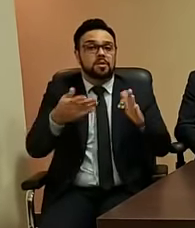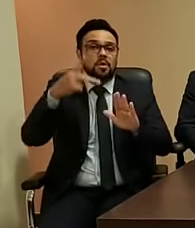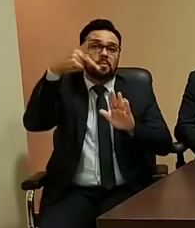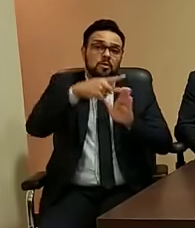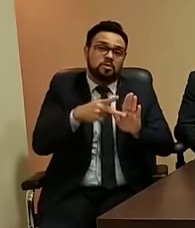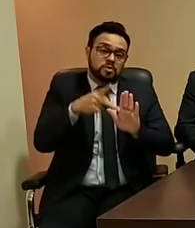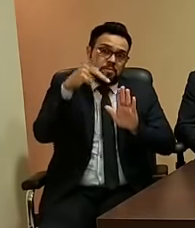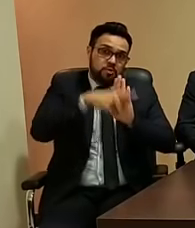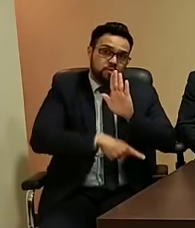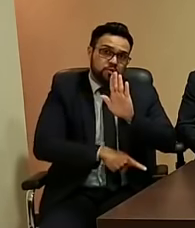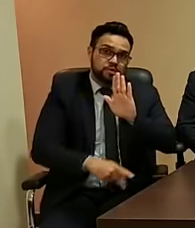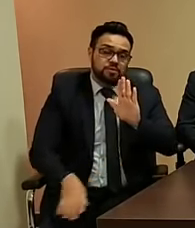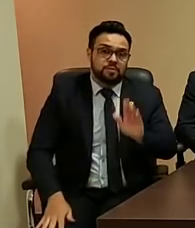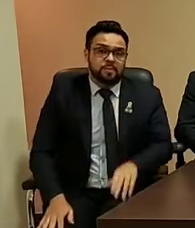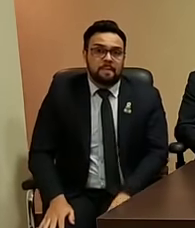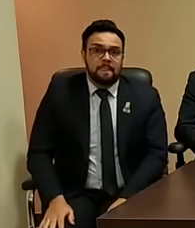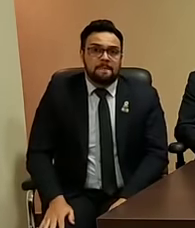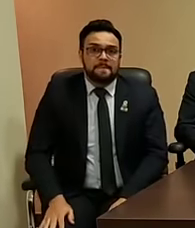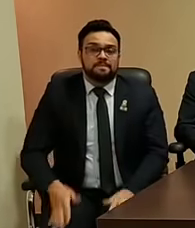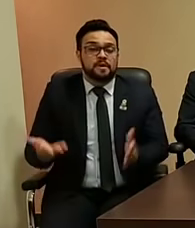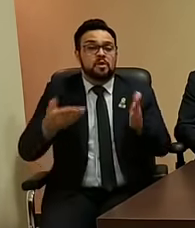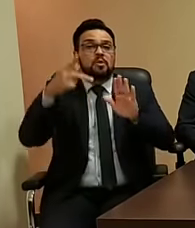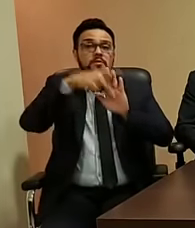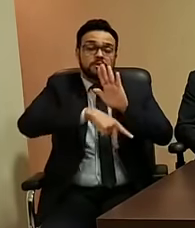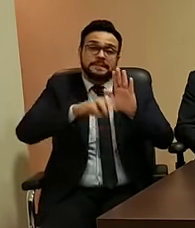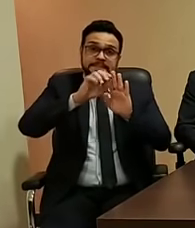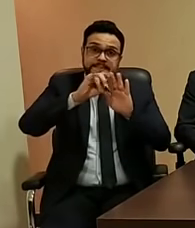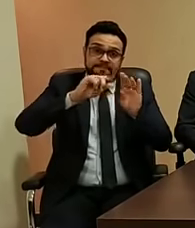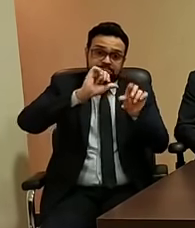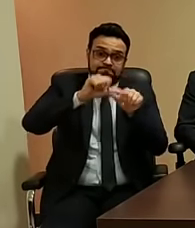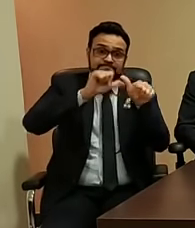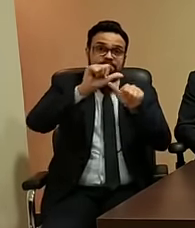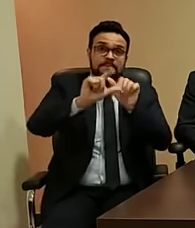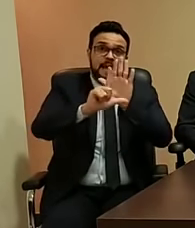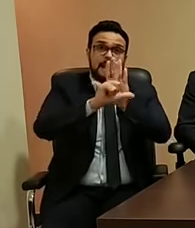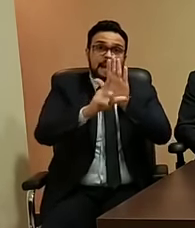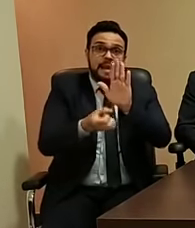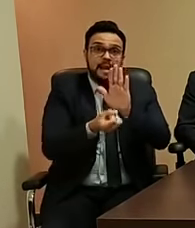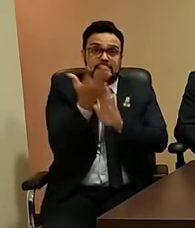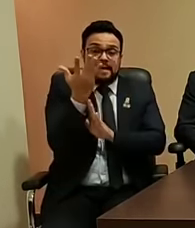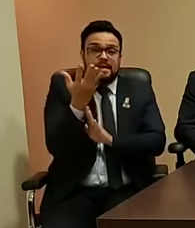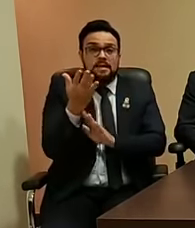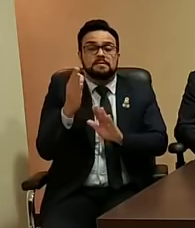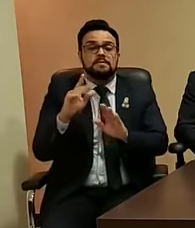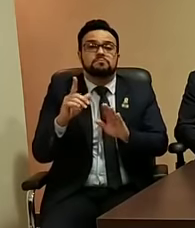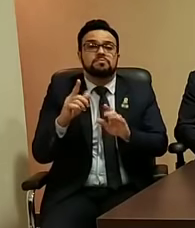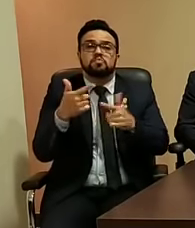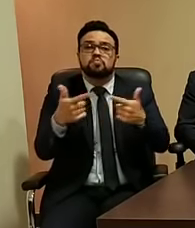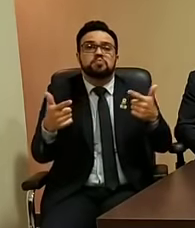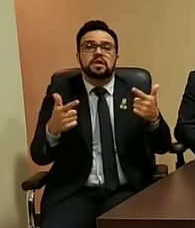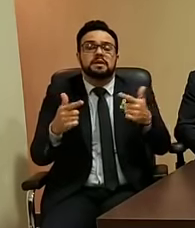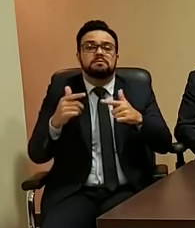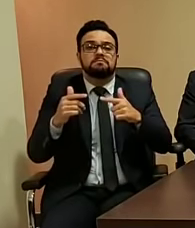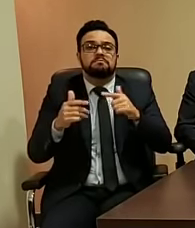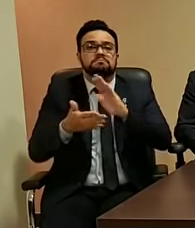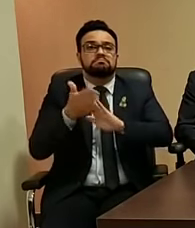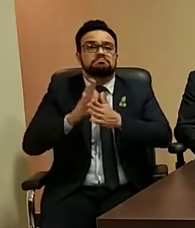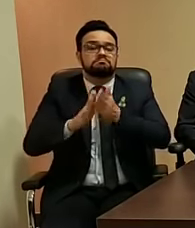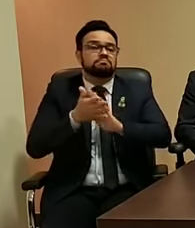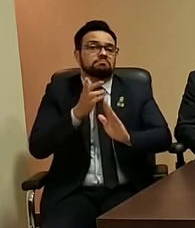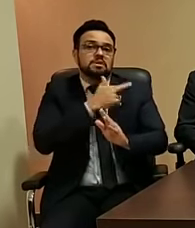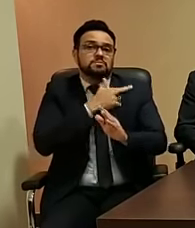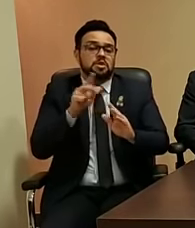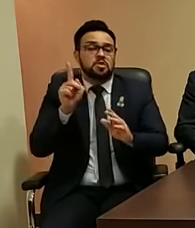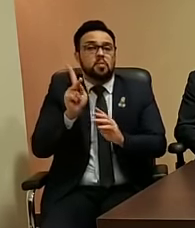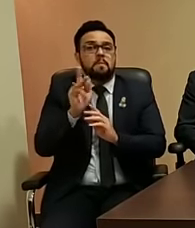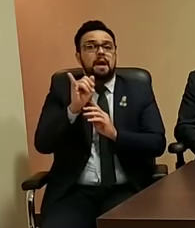caso ele se transformasse numa lei, tá? Independia da vontade dos pais. Então, qualquer notícia de jornal de uma agressão